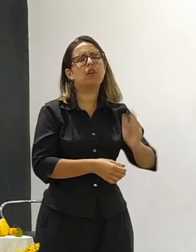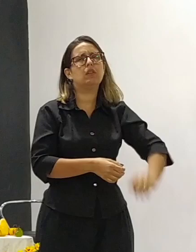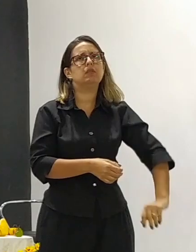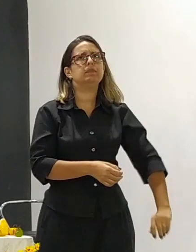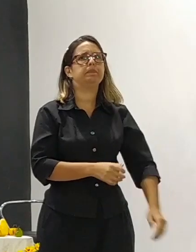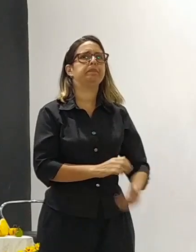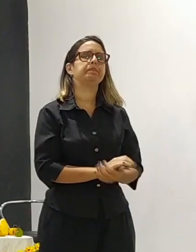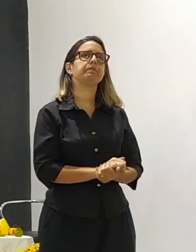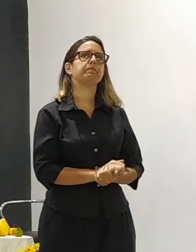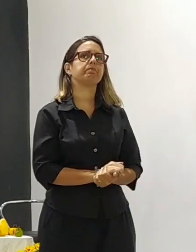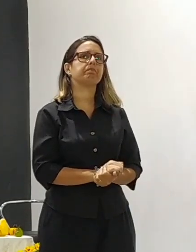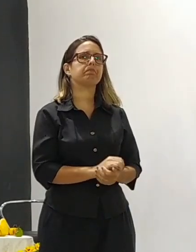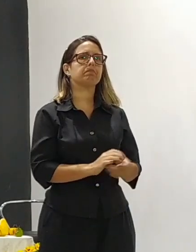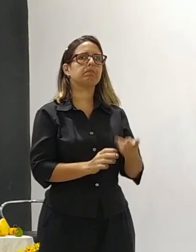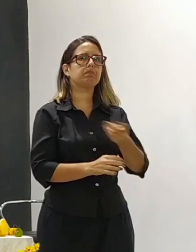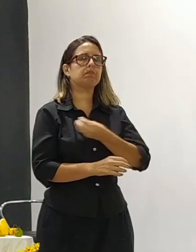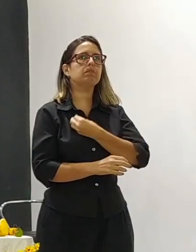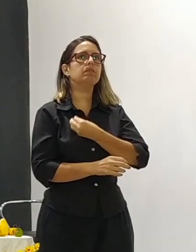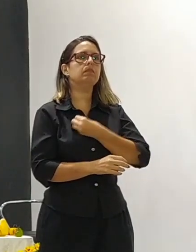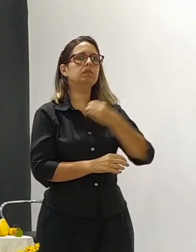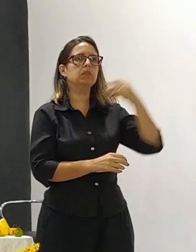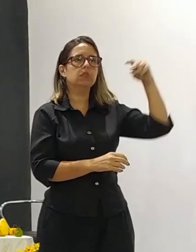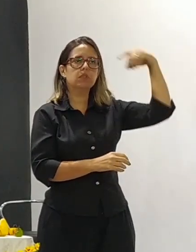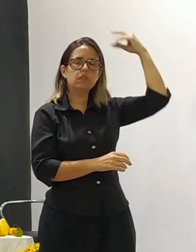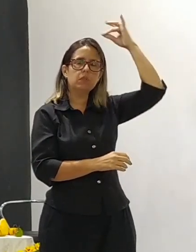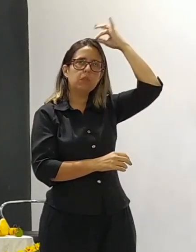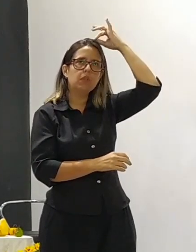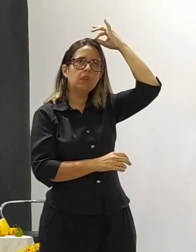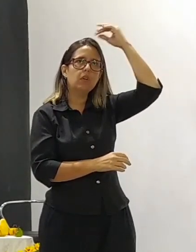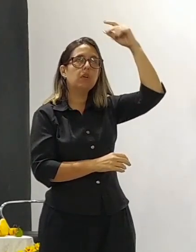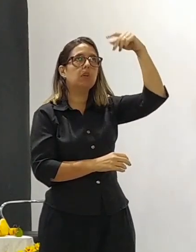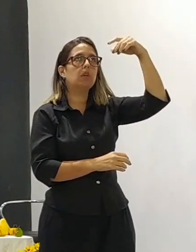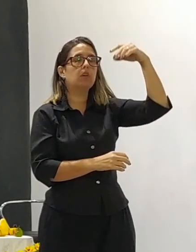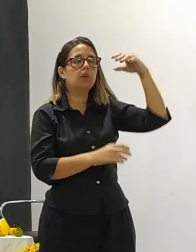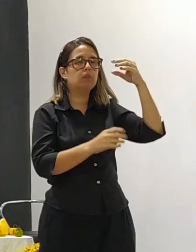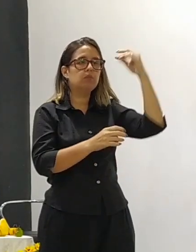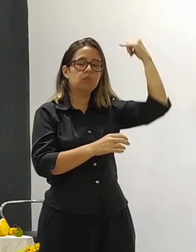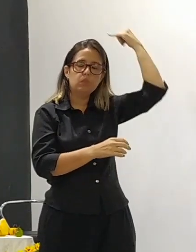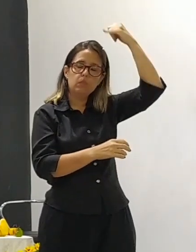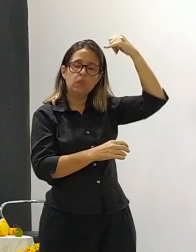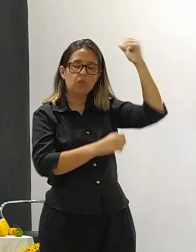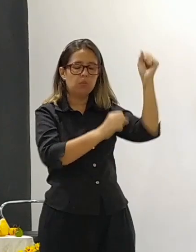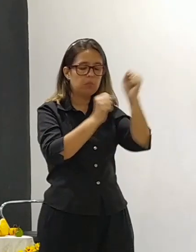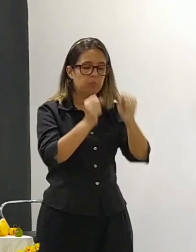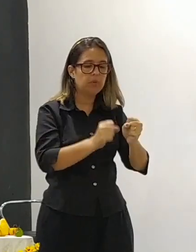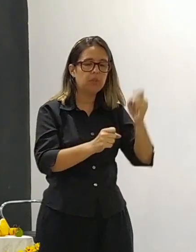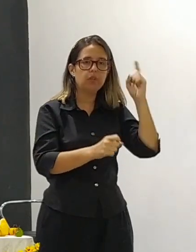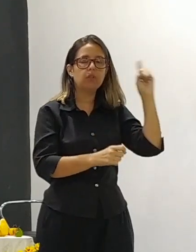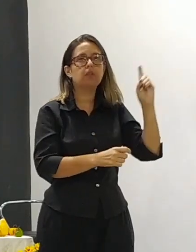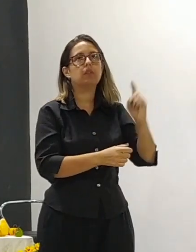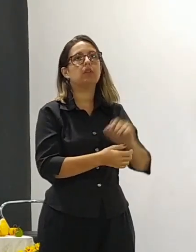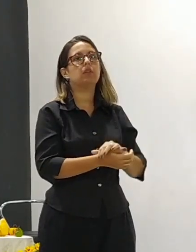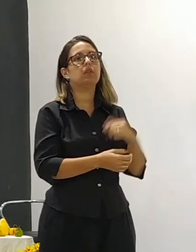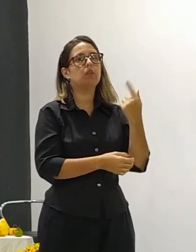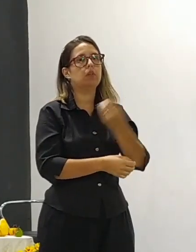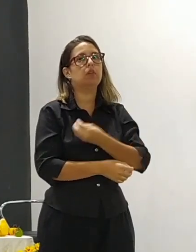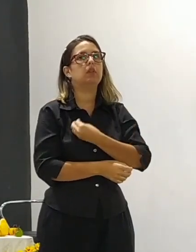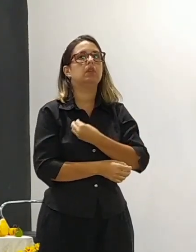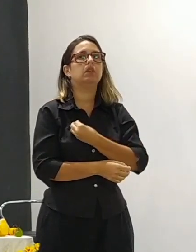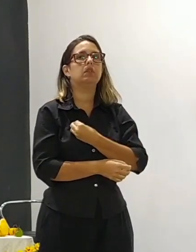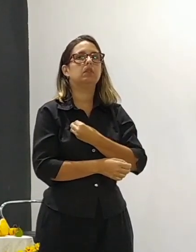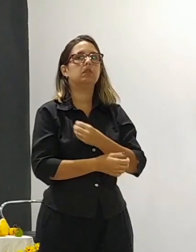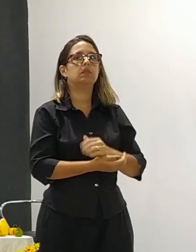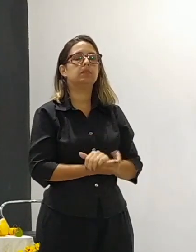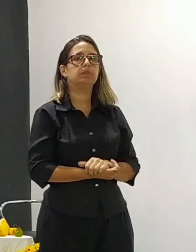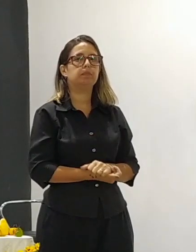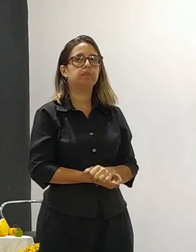vida, né? De receber essa unção do Espírito, esse poder de Deus que desce sobre as nossas vidas.